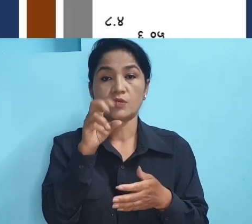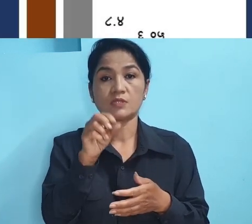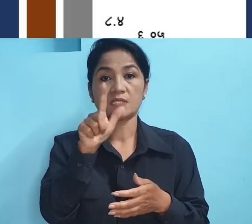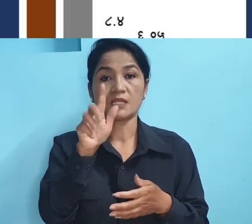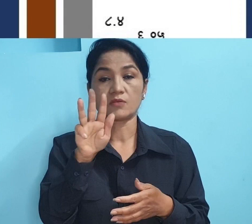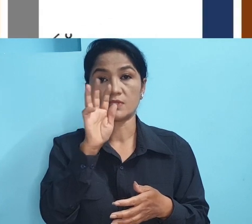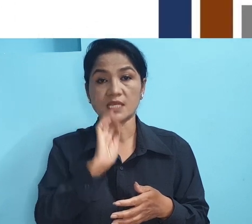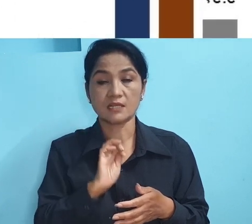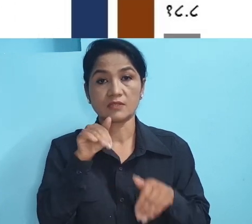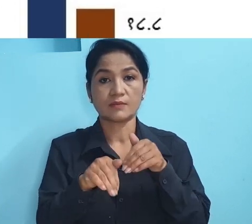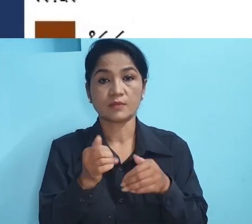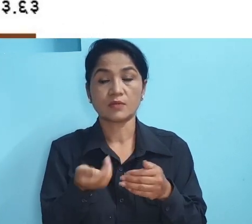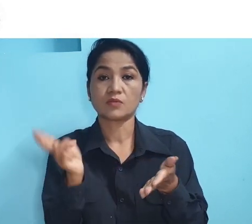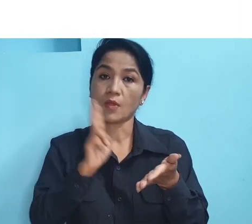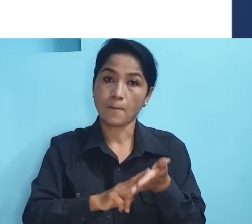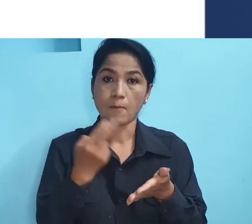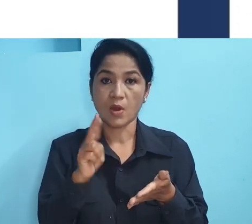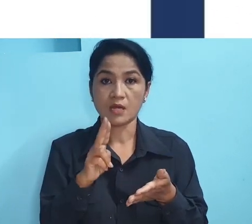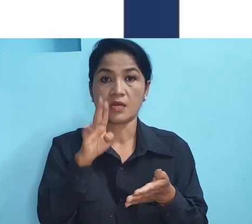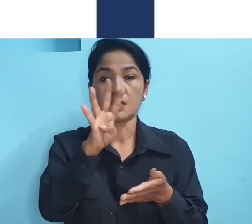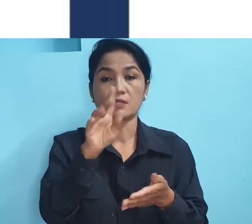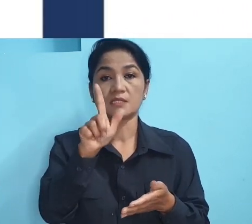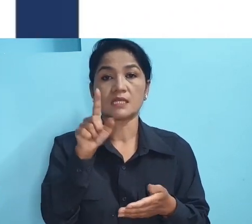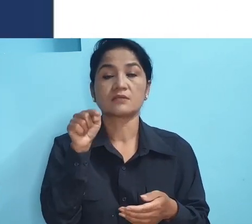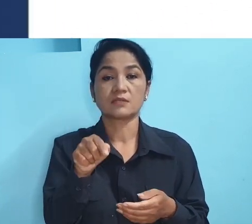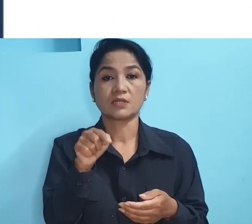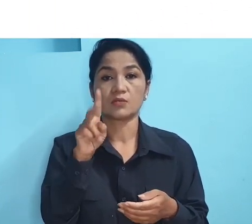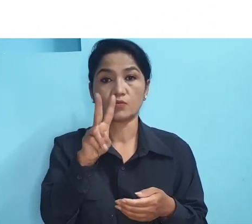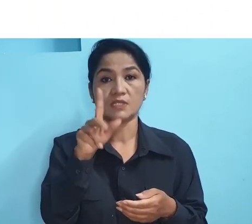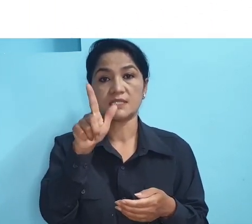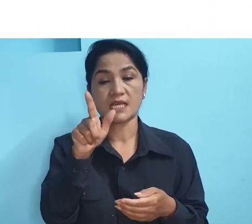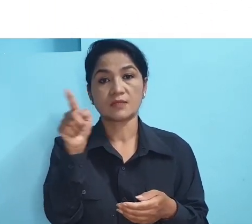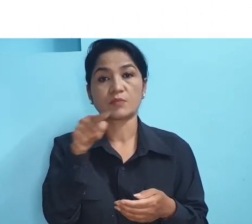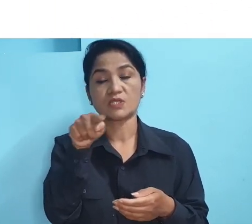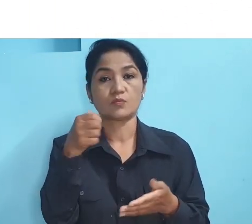43.27% पुग्यो भने 2079को निर्वाचनमा अझै बढेर